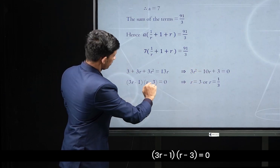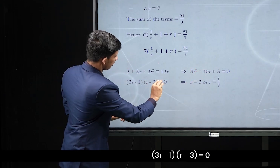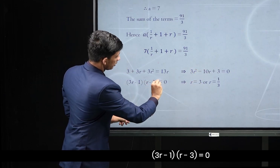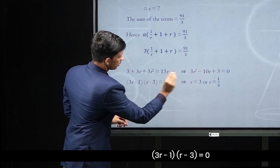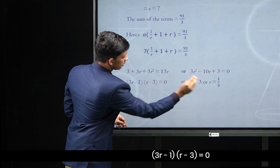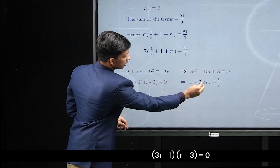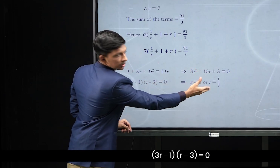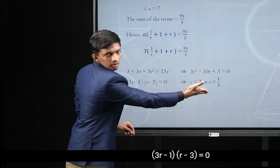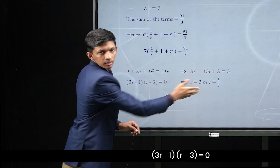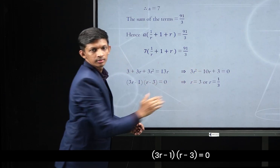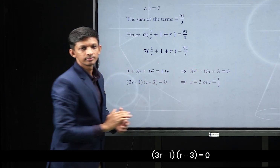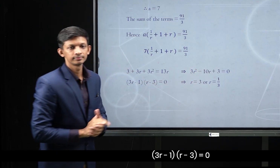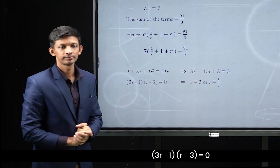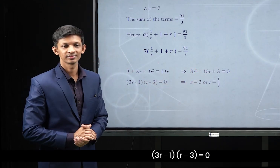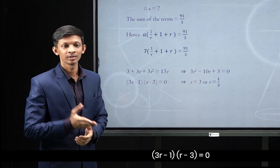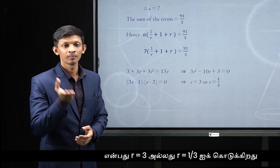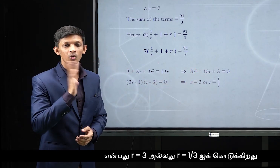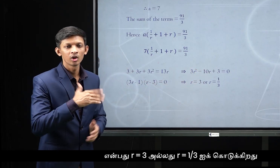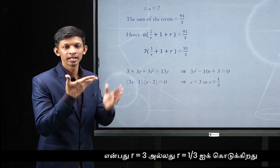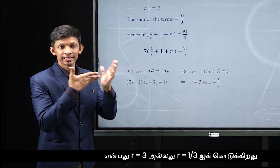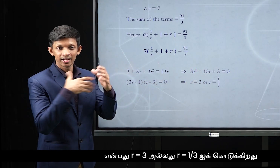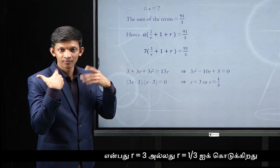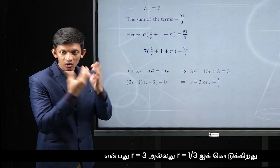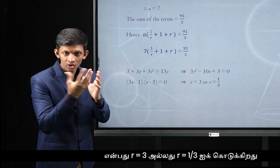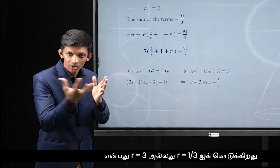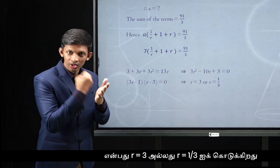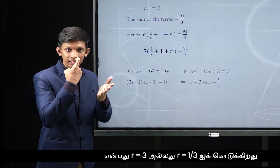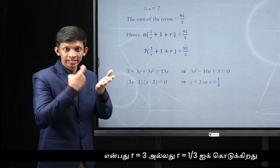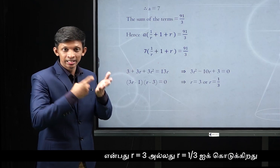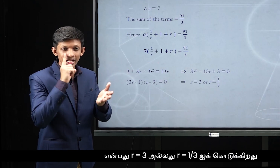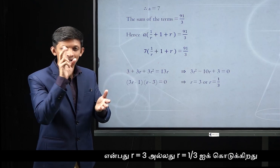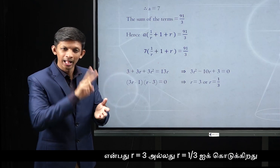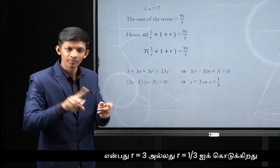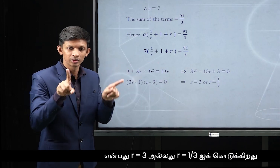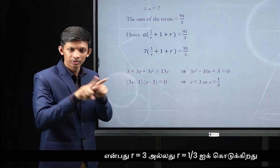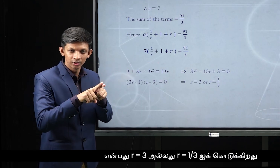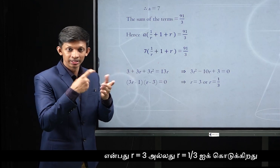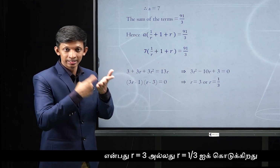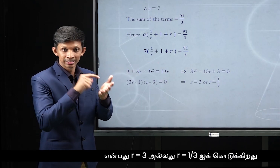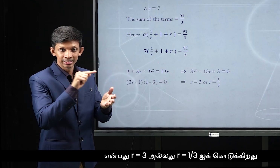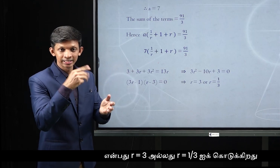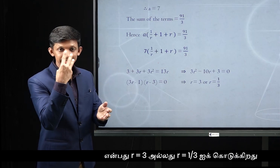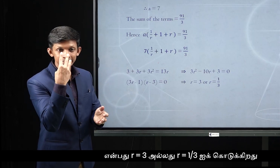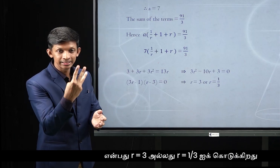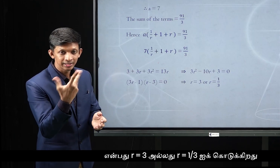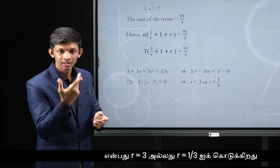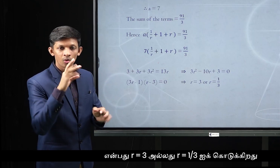ஈடு 0 என்பது ஆர் ஈடு 3 அல்லது ஆர்